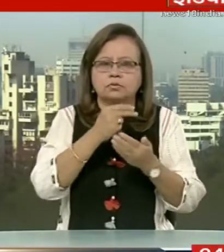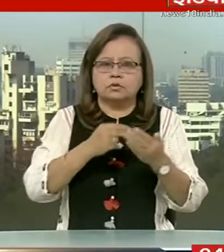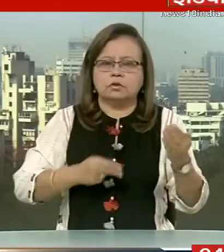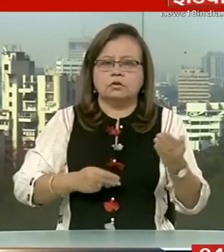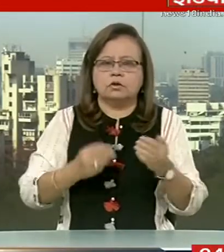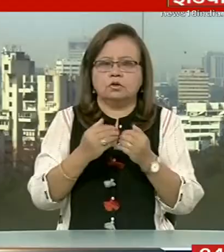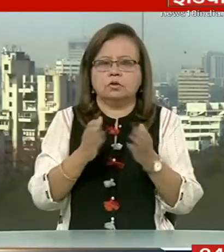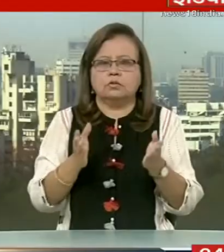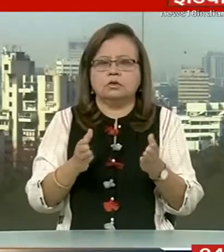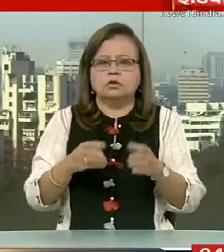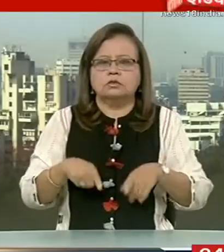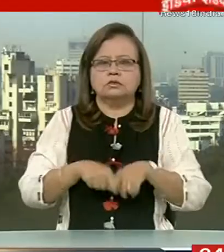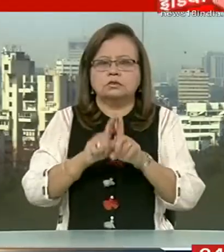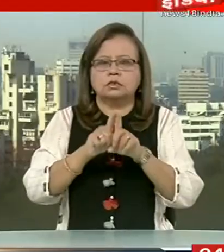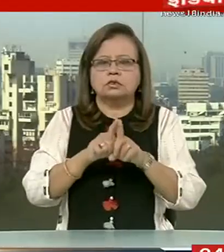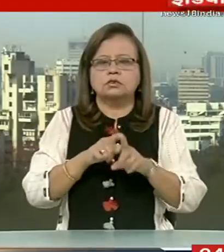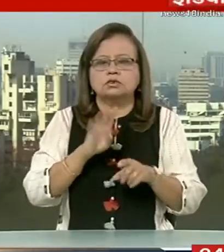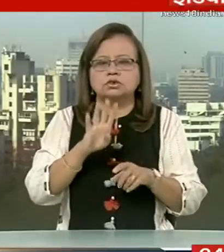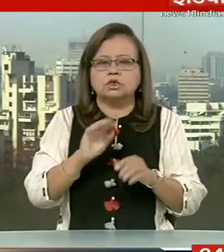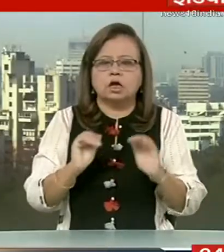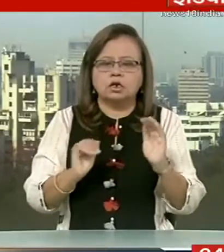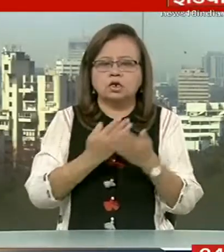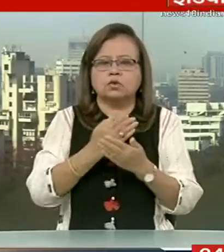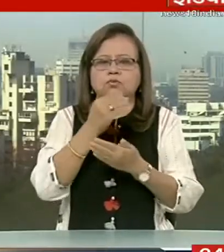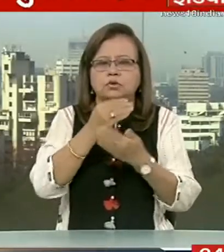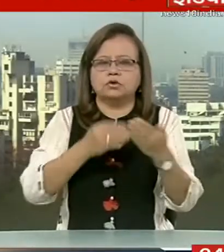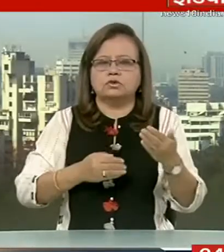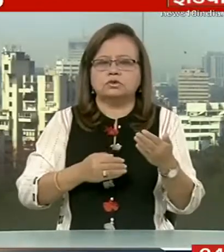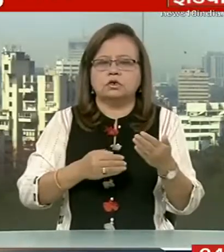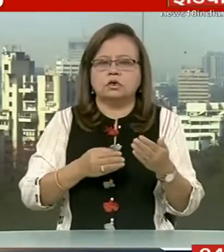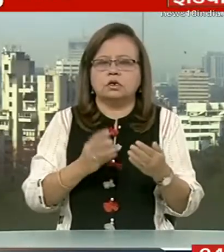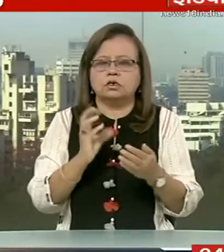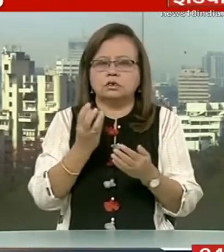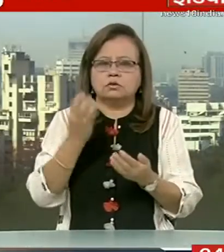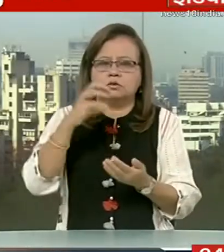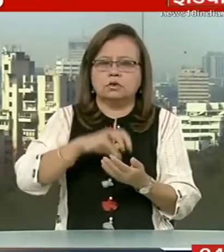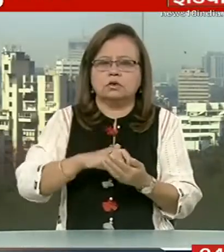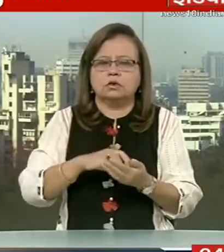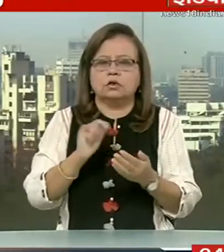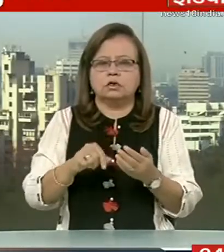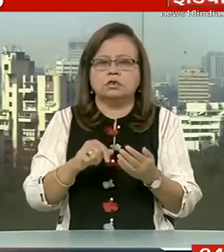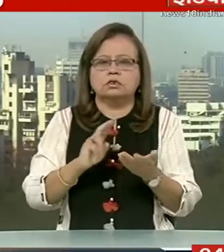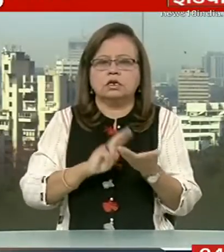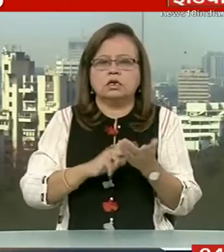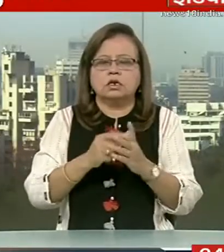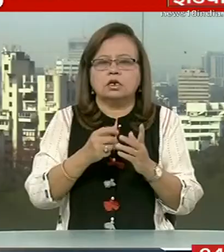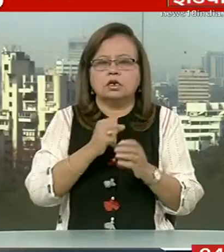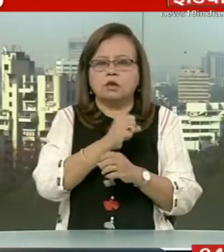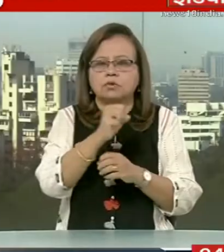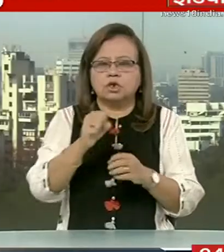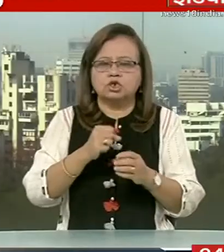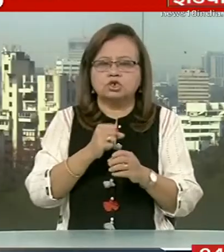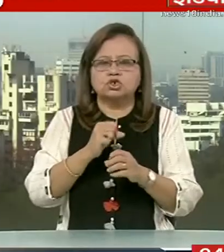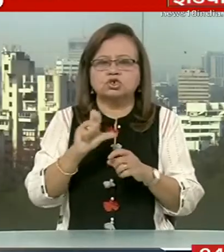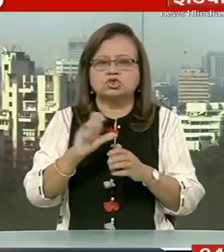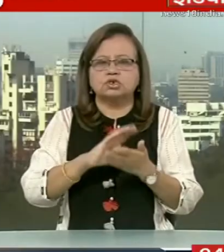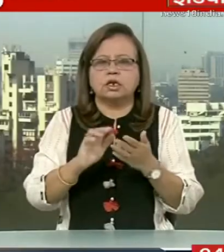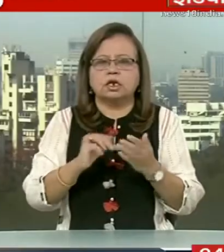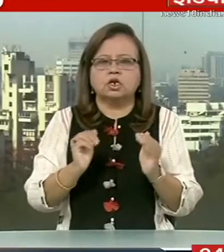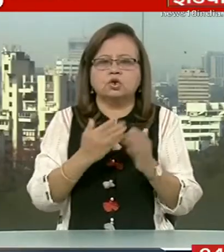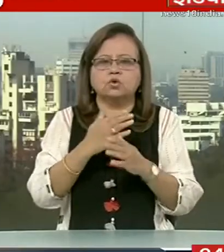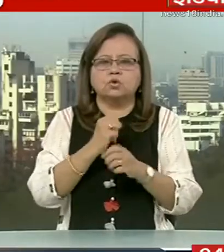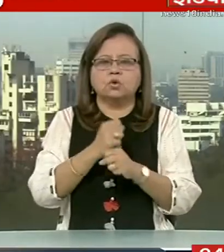परियोजनाओं का लोकार्पण किया शादी चार नई परियोजनाओं की आधारशिला भी रखी इसमें नोटिफिकेशन चैनल